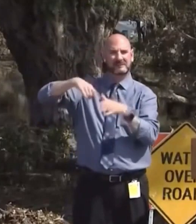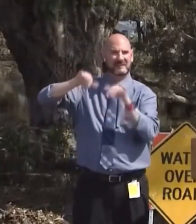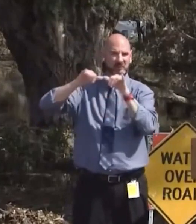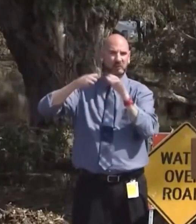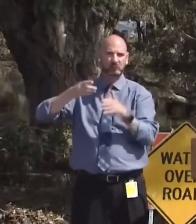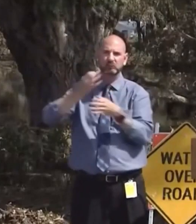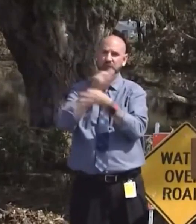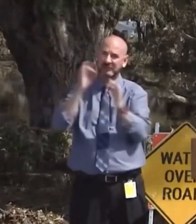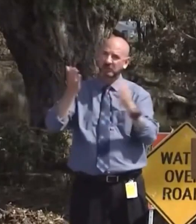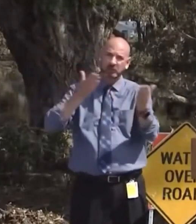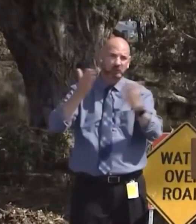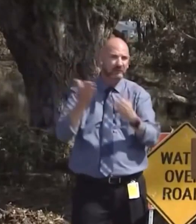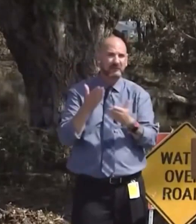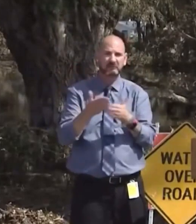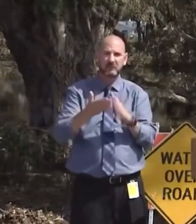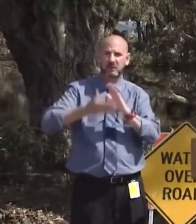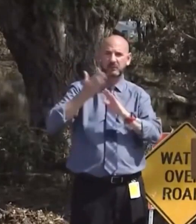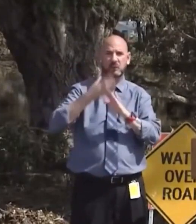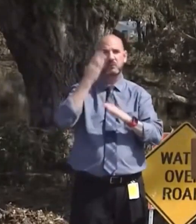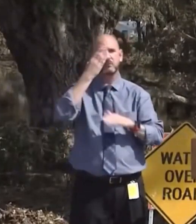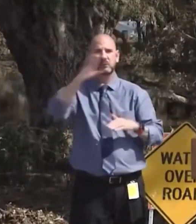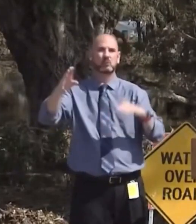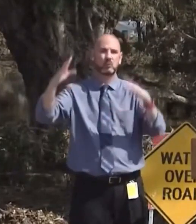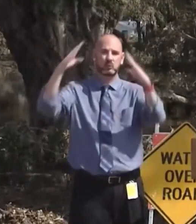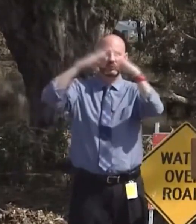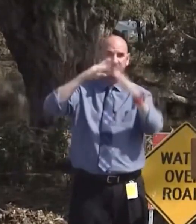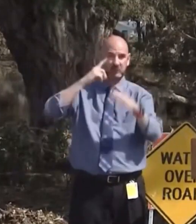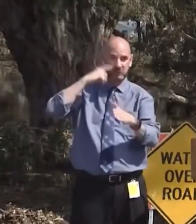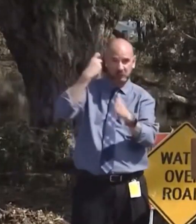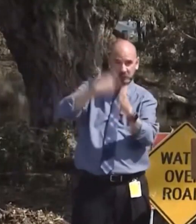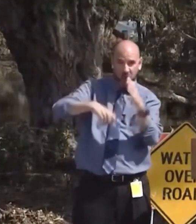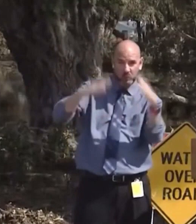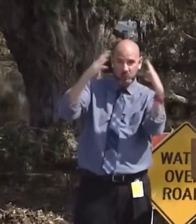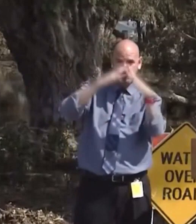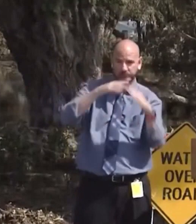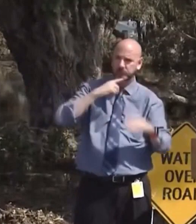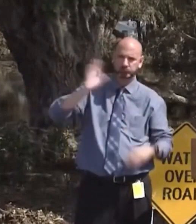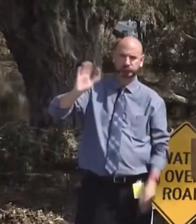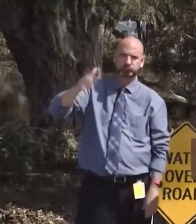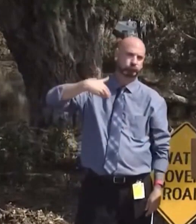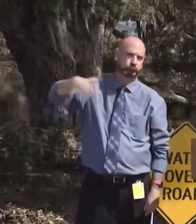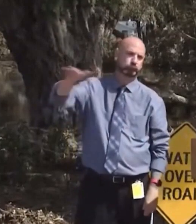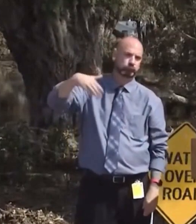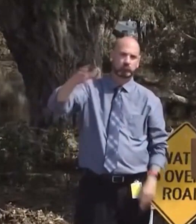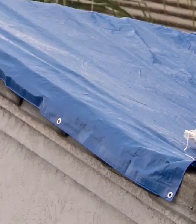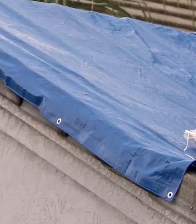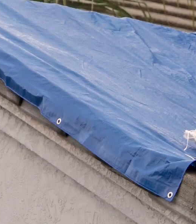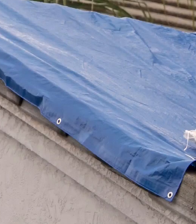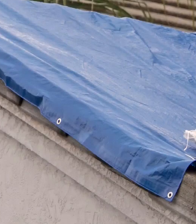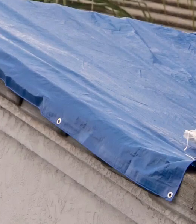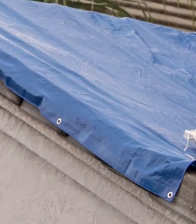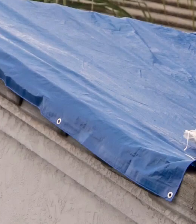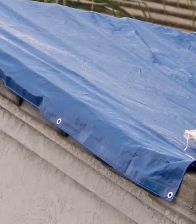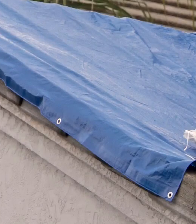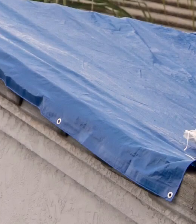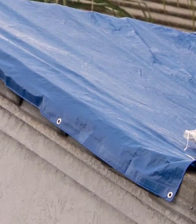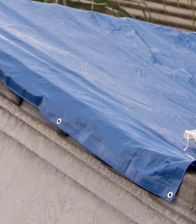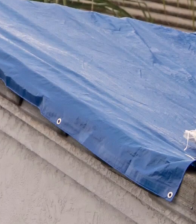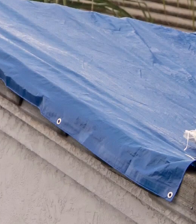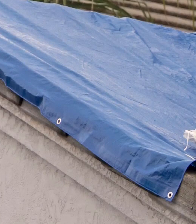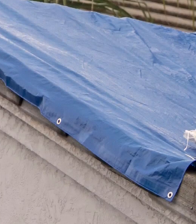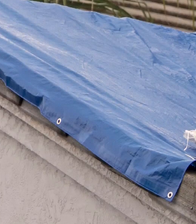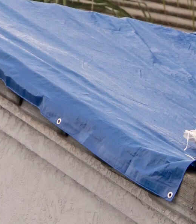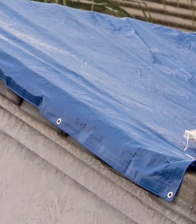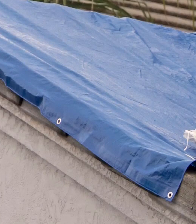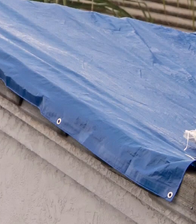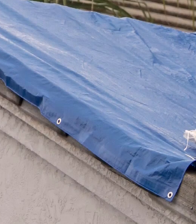Esto es un servicio gratuito, gratuito. Si alguien les intenta cobrar, dígale que se vaya. Para Noticias Univisión,